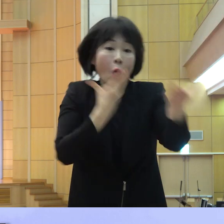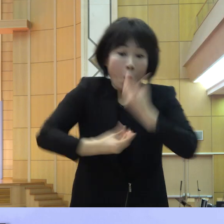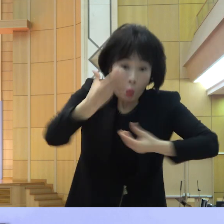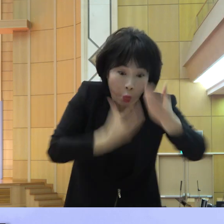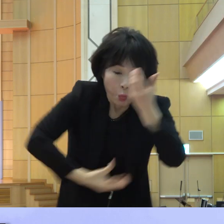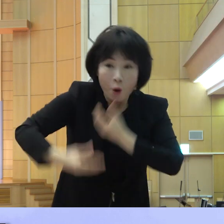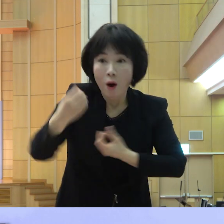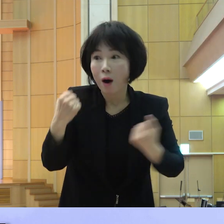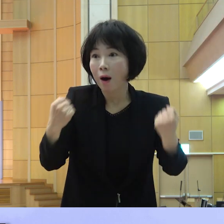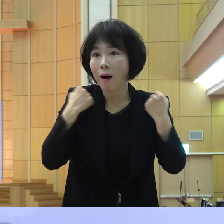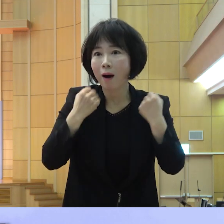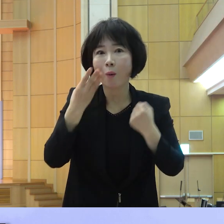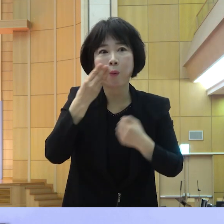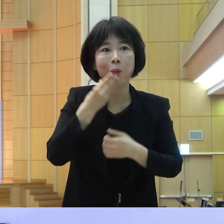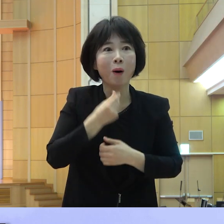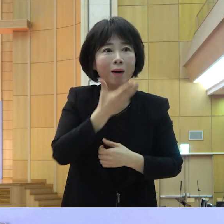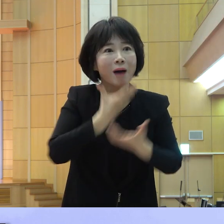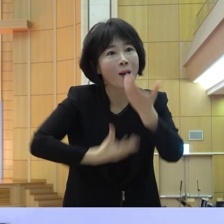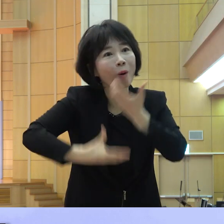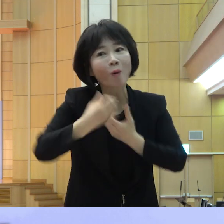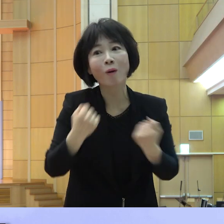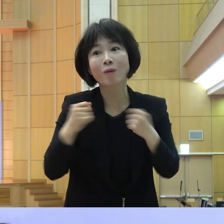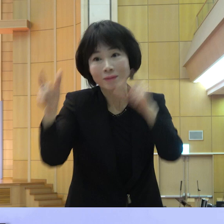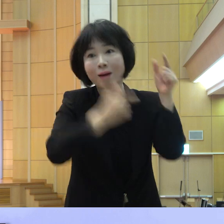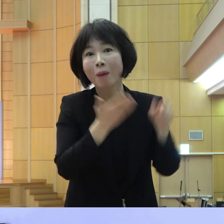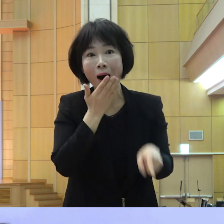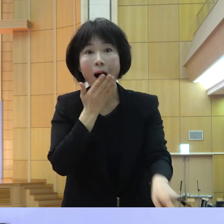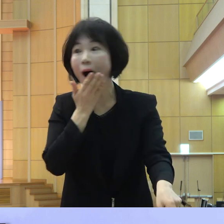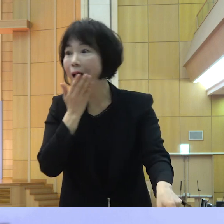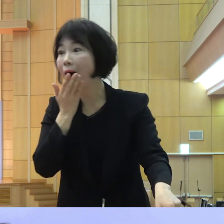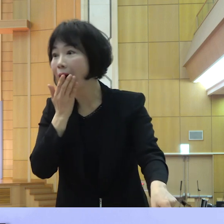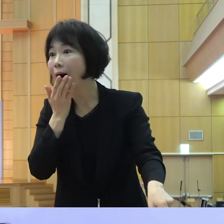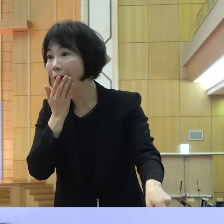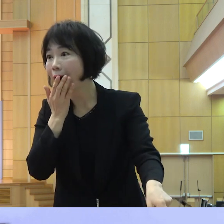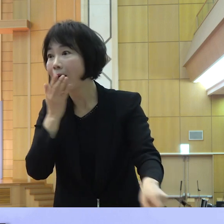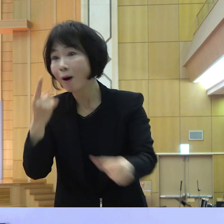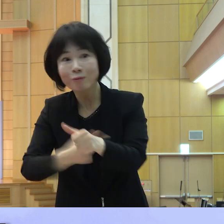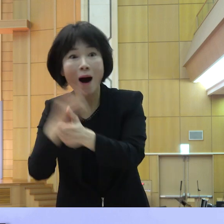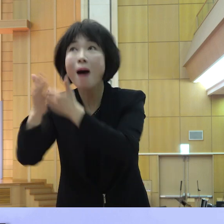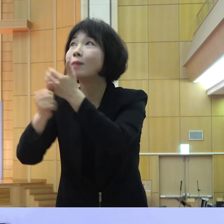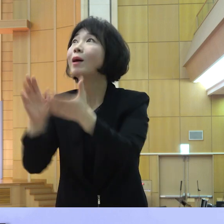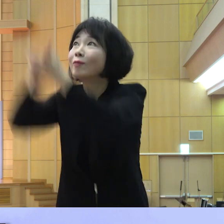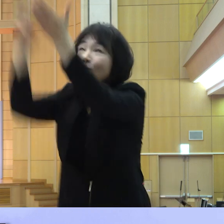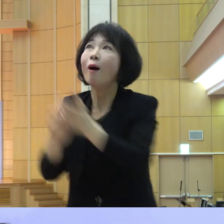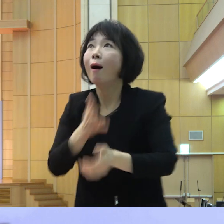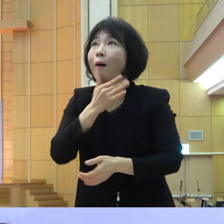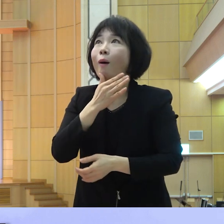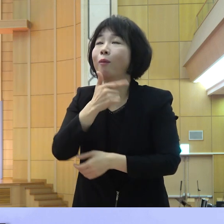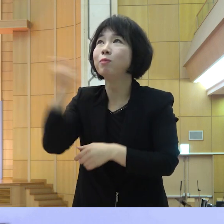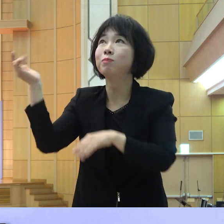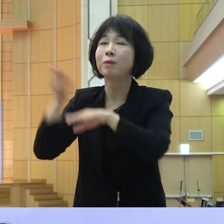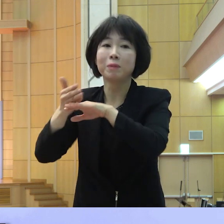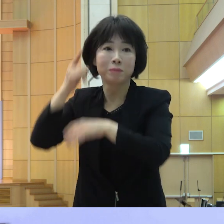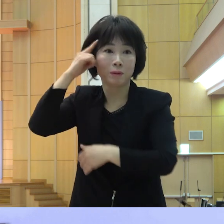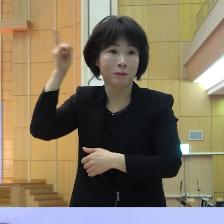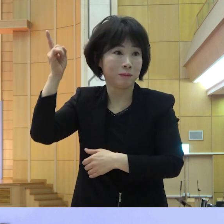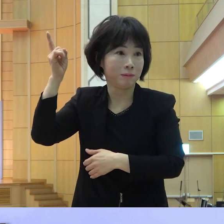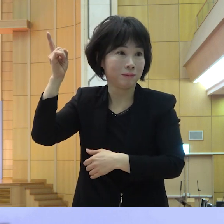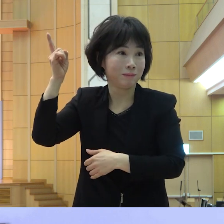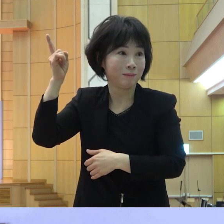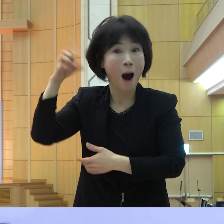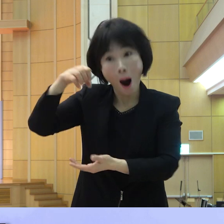장정들만 60만 명 하는데 어린아이까지 하면 수백만 명 되고 거기 짐승들까지 하면 어마어마하게 많은데